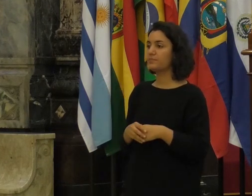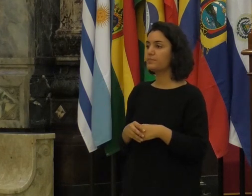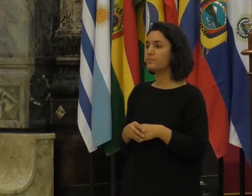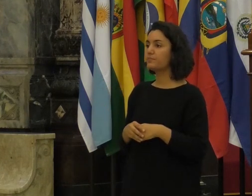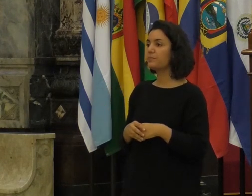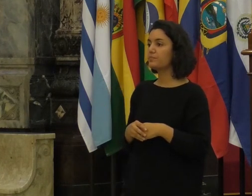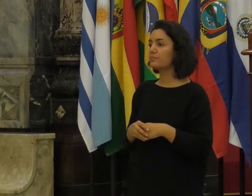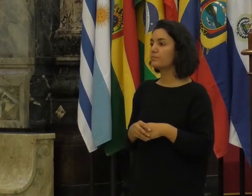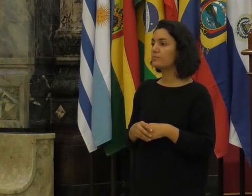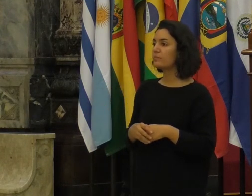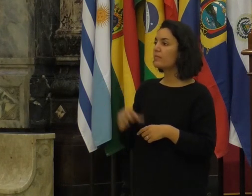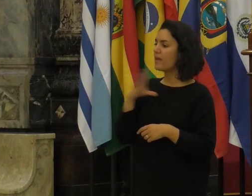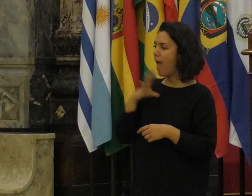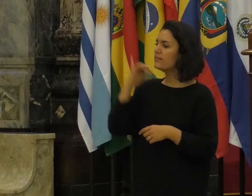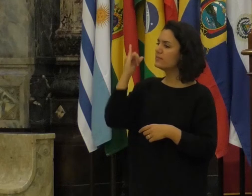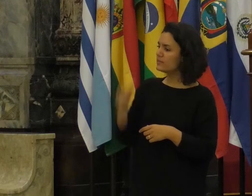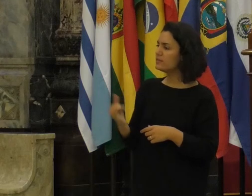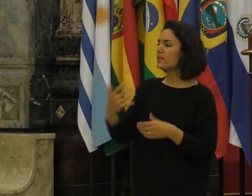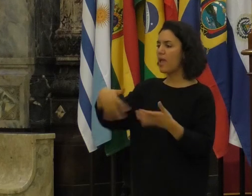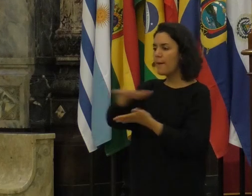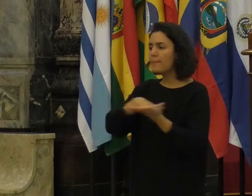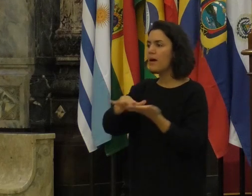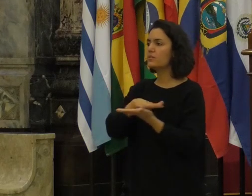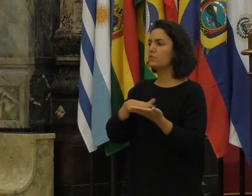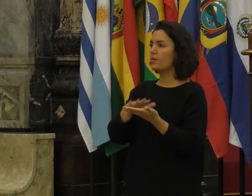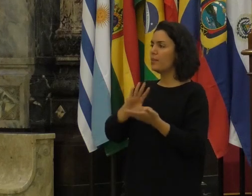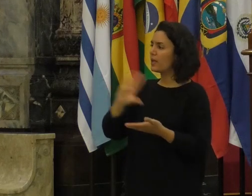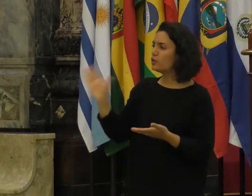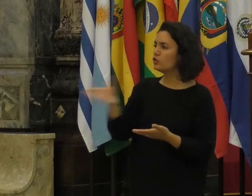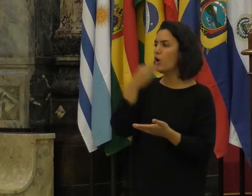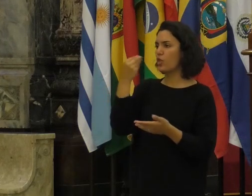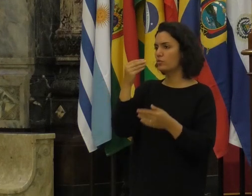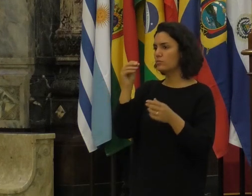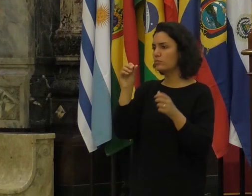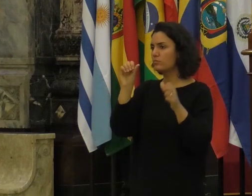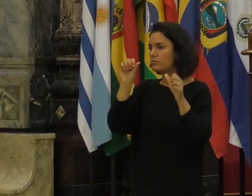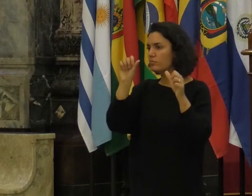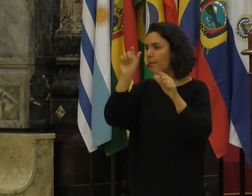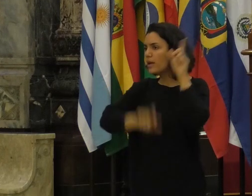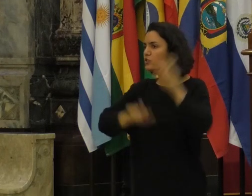con espacio para todos los actores de todos